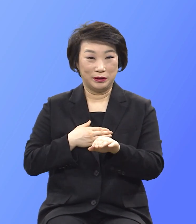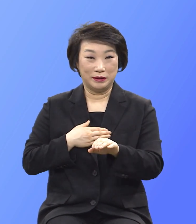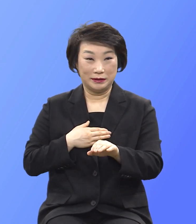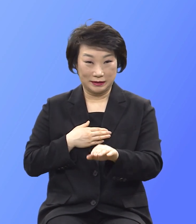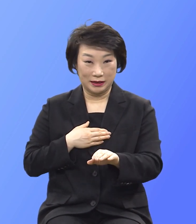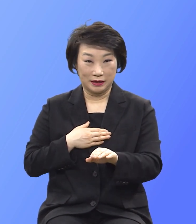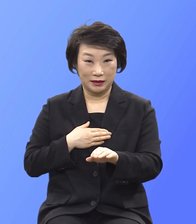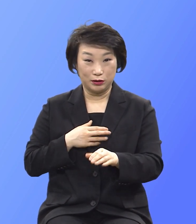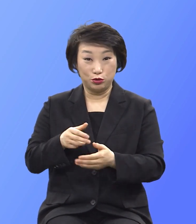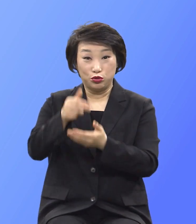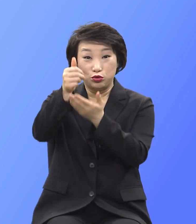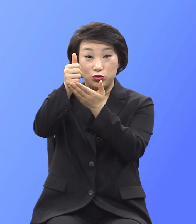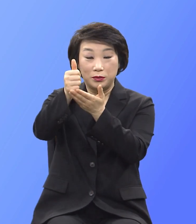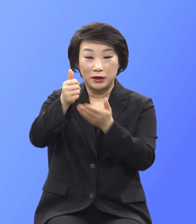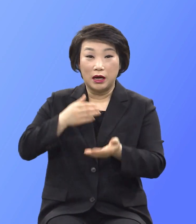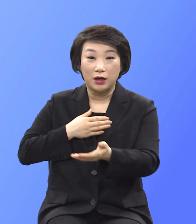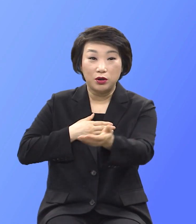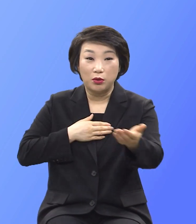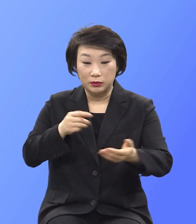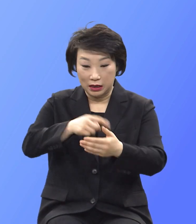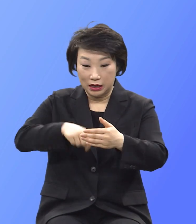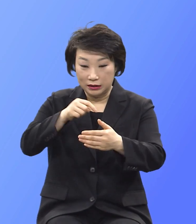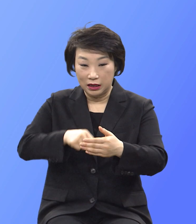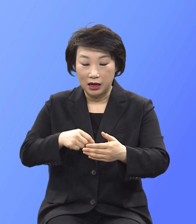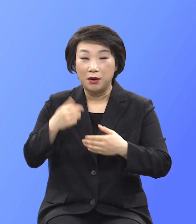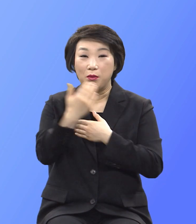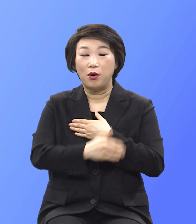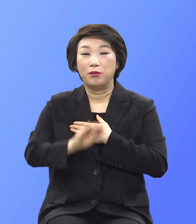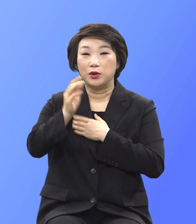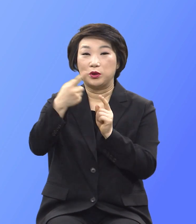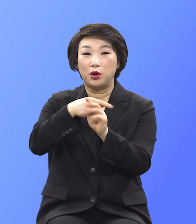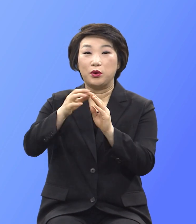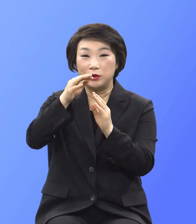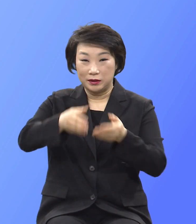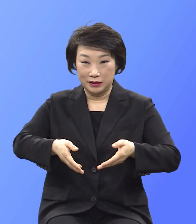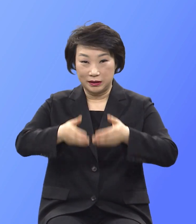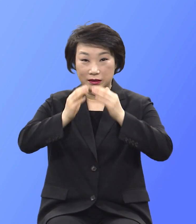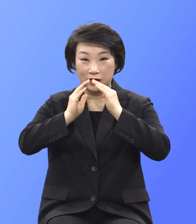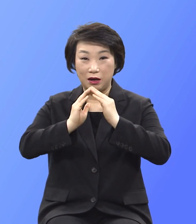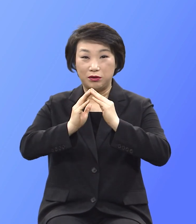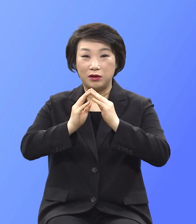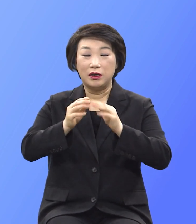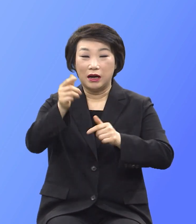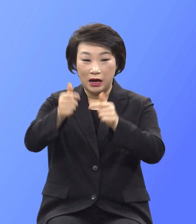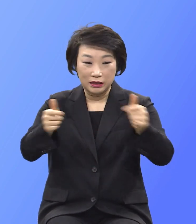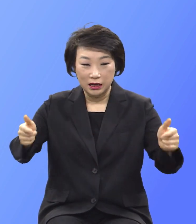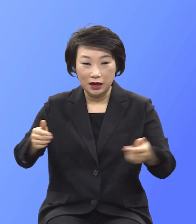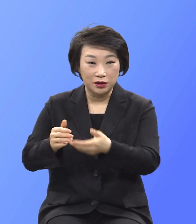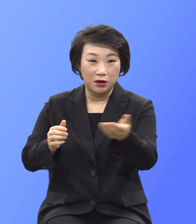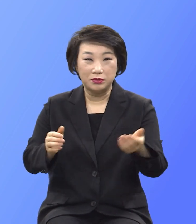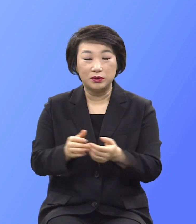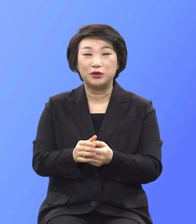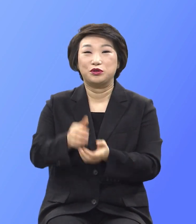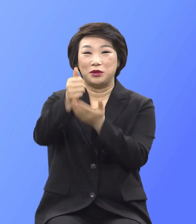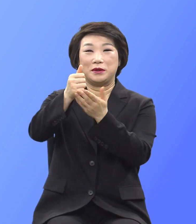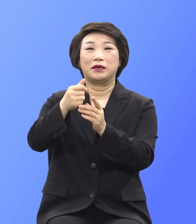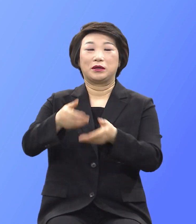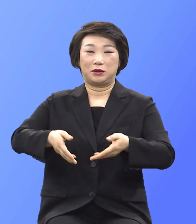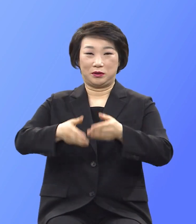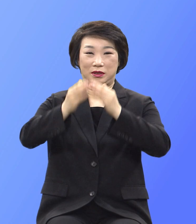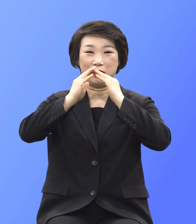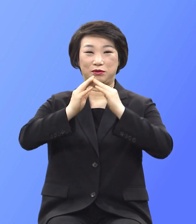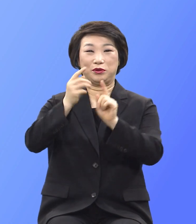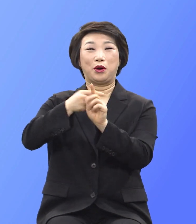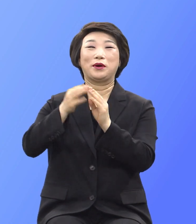만큼 주님이 여러분 안에 몸된 교회를 세운 각자의 주님이 세운 교회가